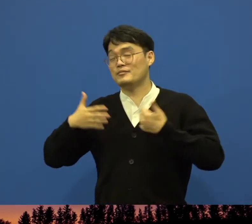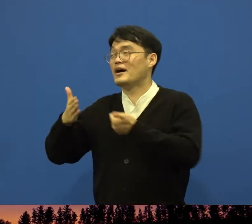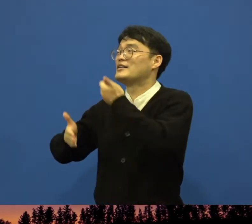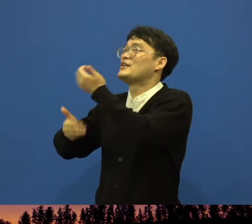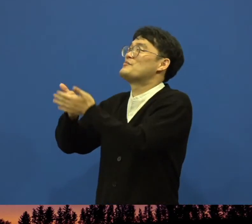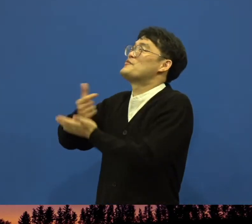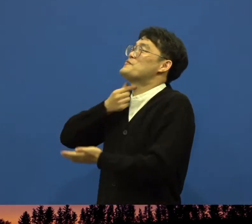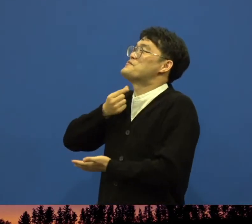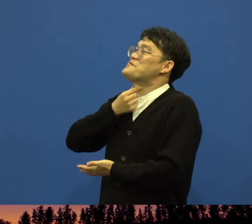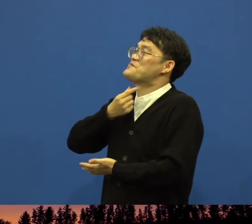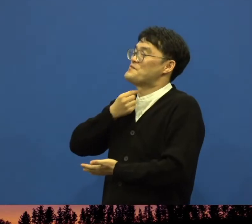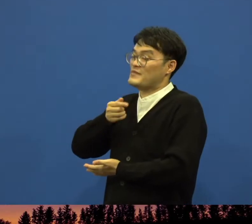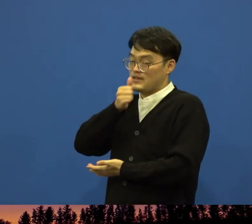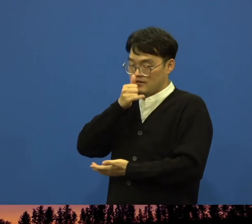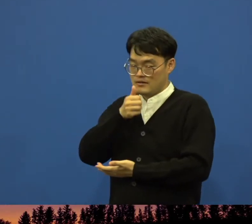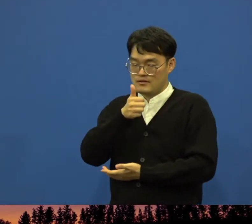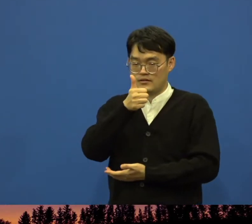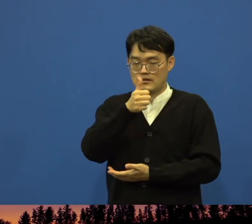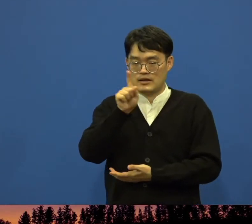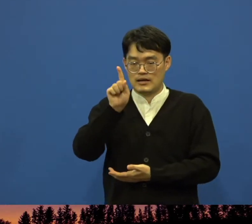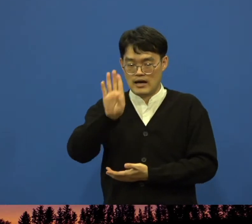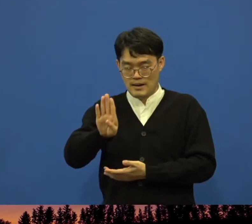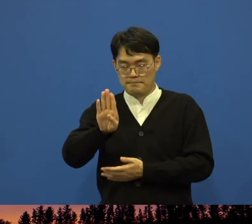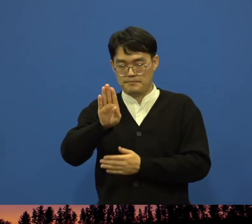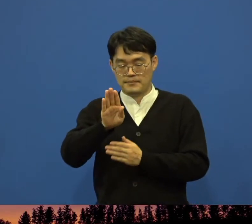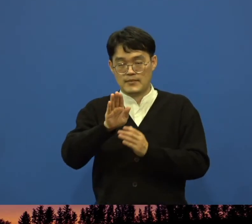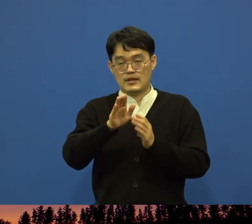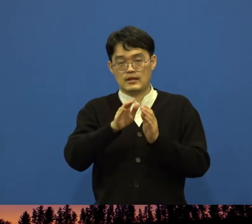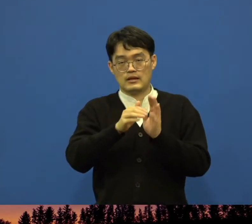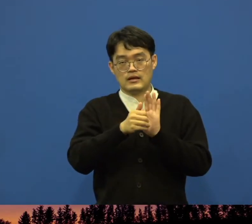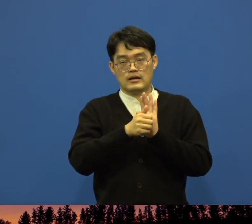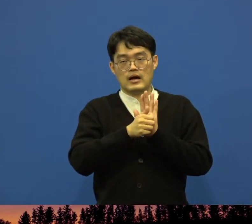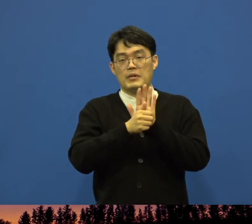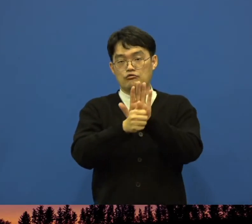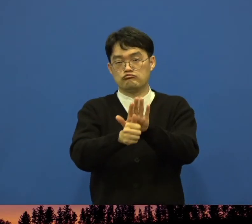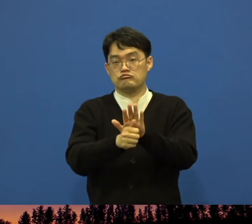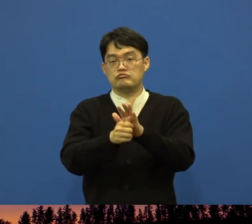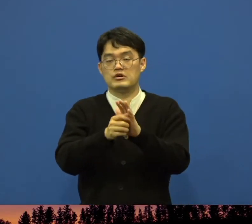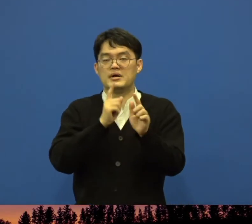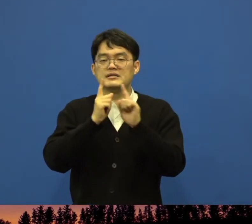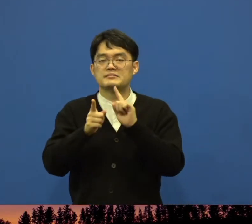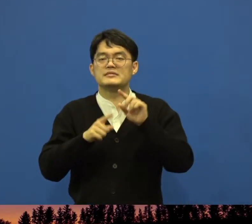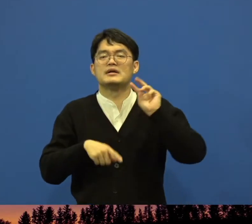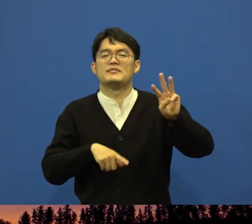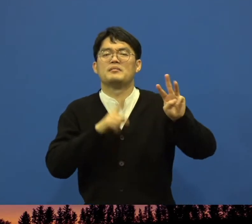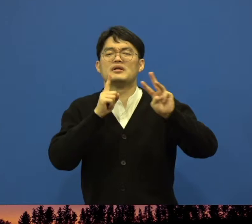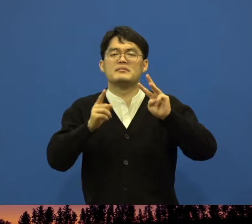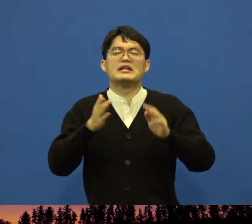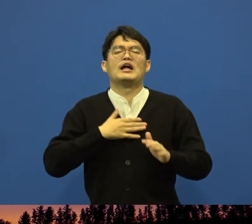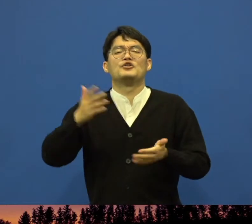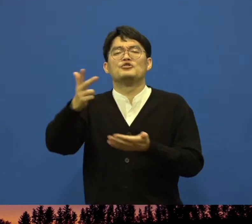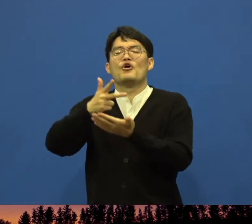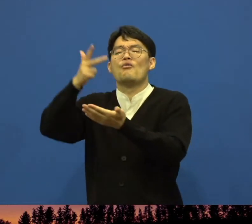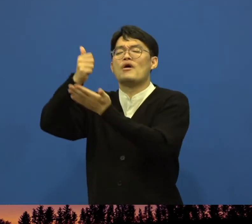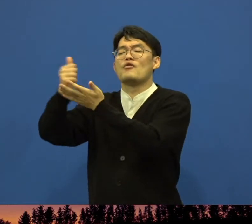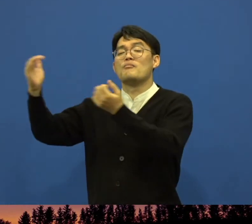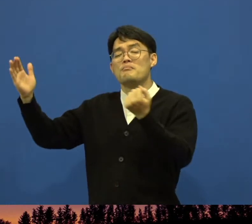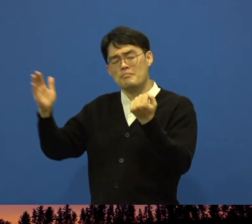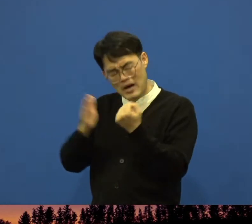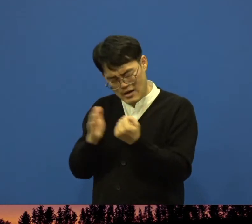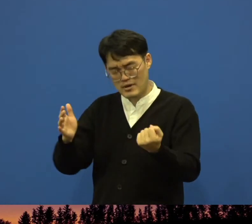여러분 하박국 3장 18절 말씀이 너무 놀랍죠. 나는 여호와로 말미암아